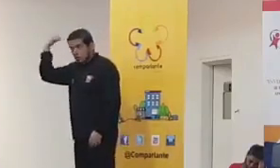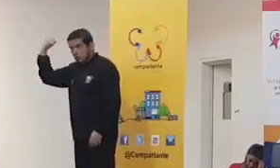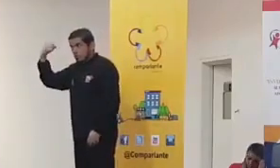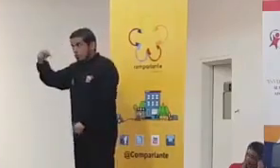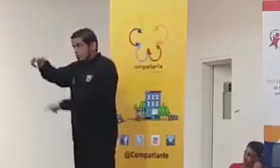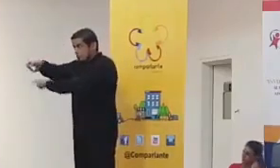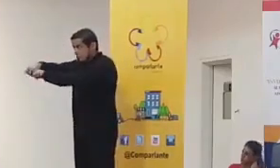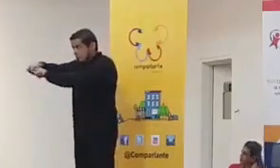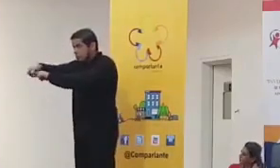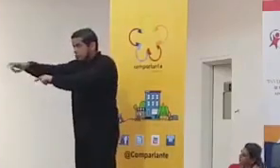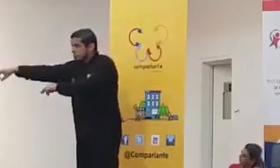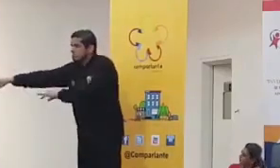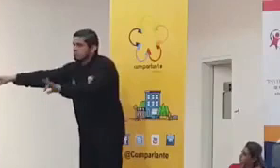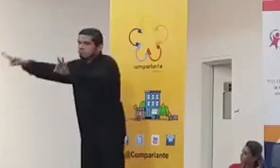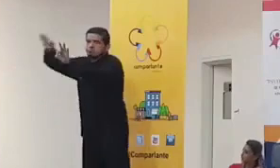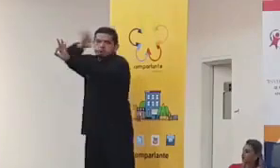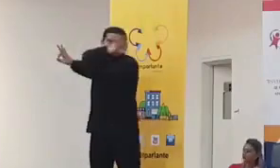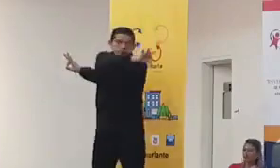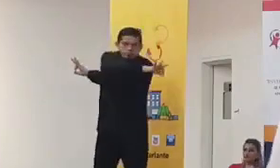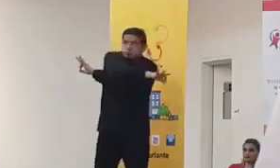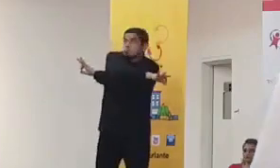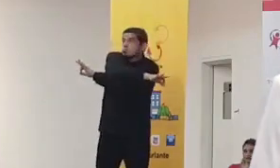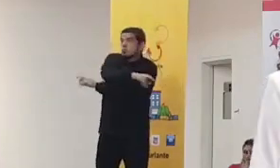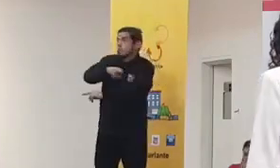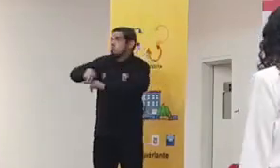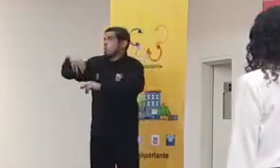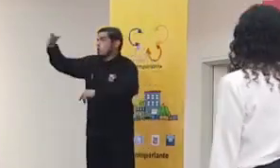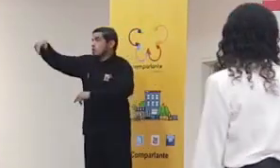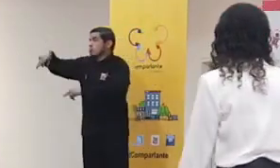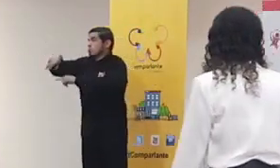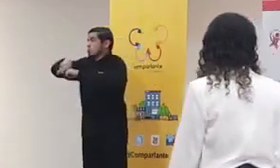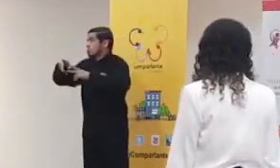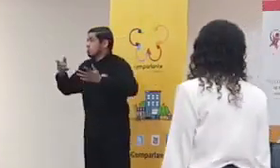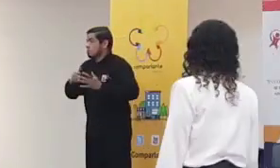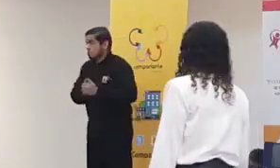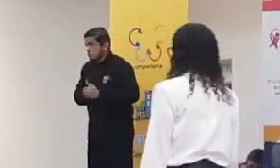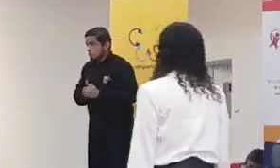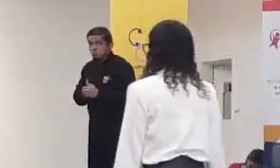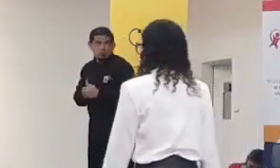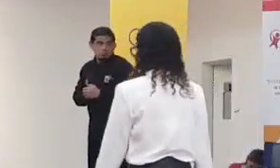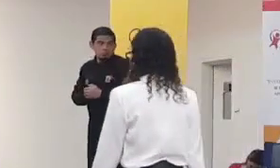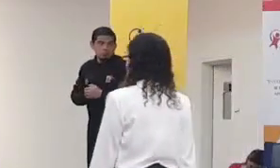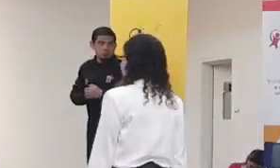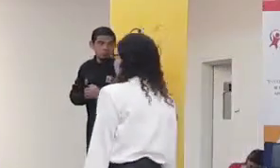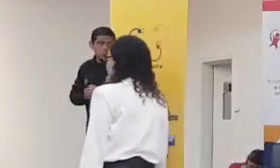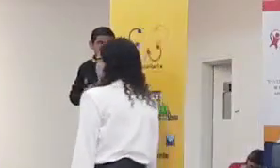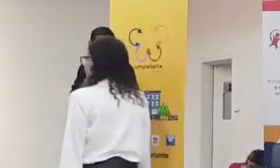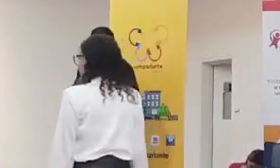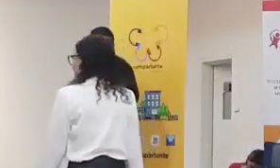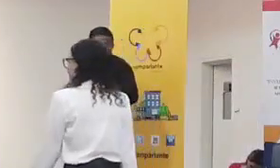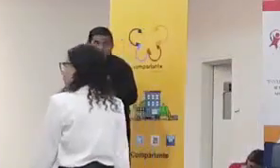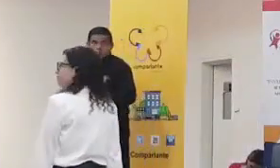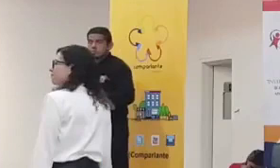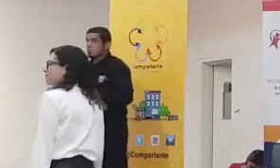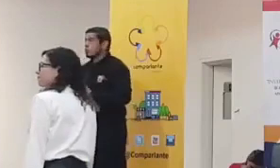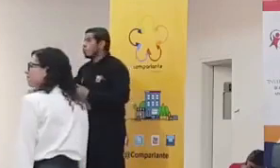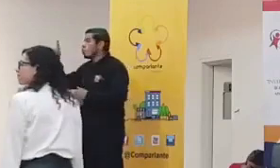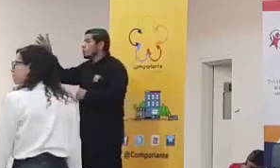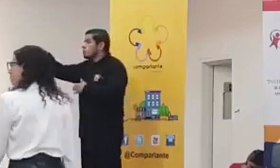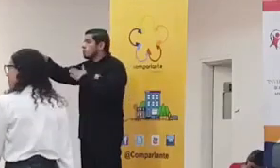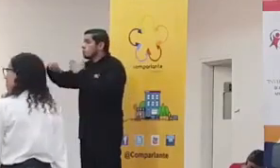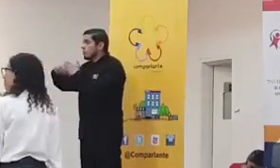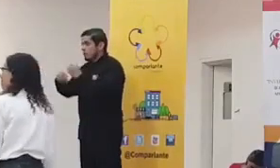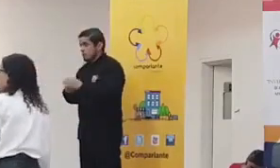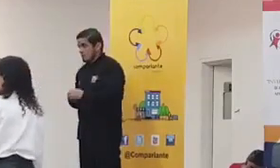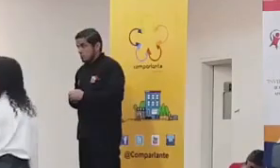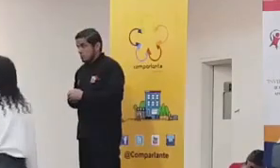sentada donde estoy. Y nada, solo quisiera decirles una cosa más. Al final